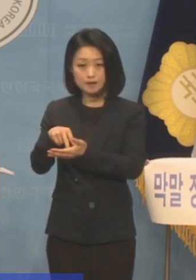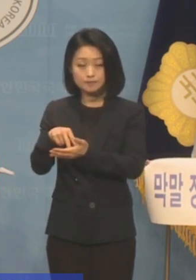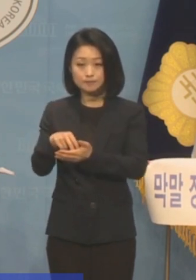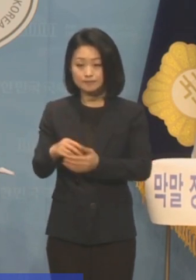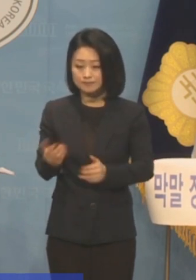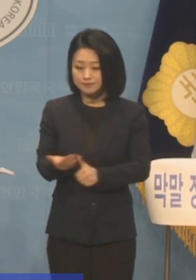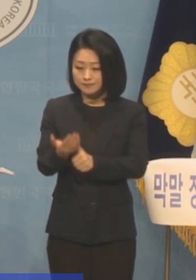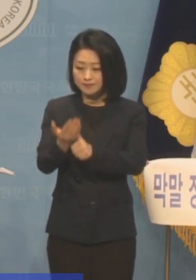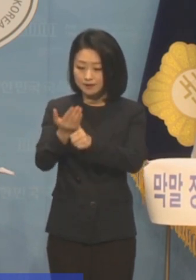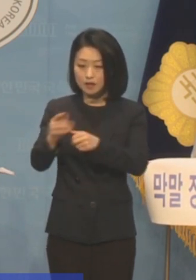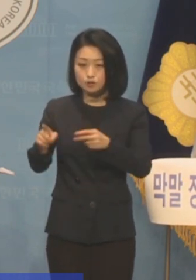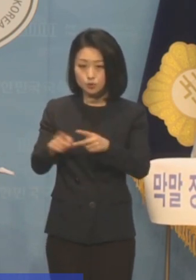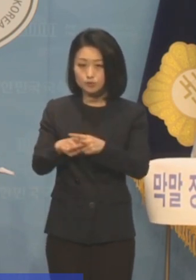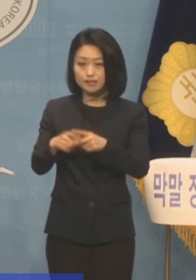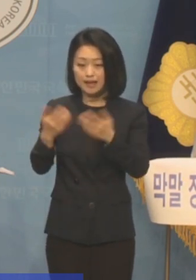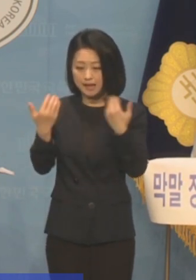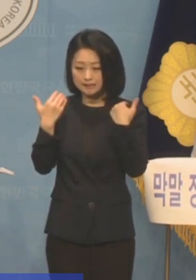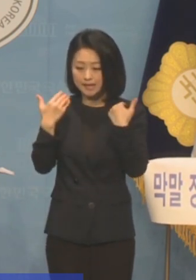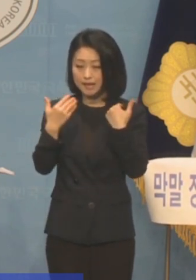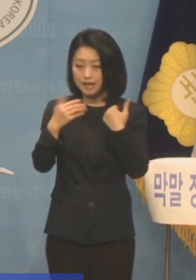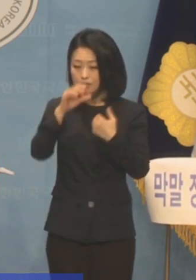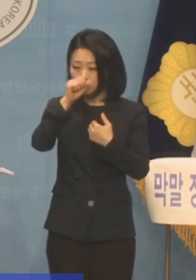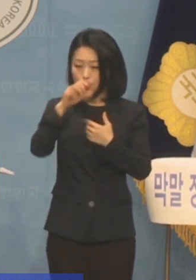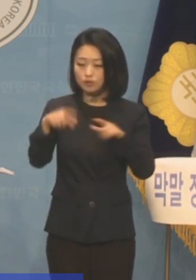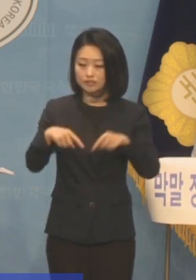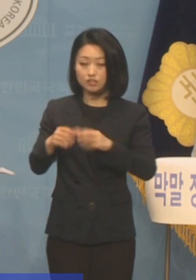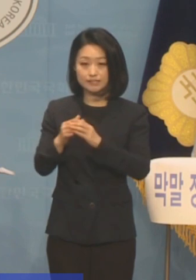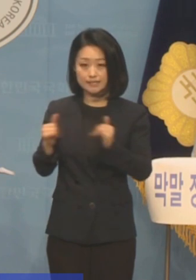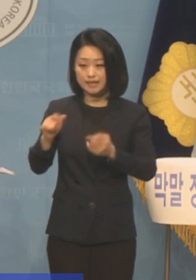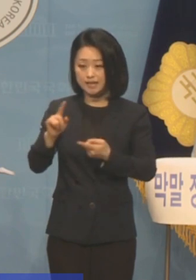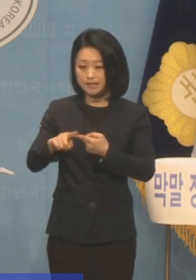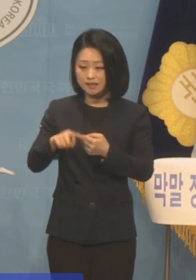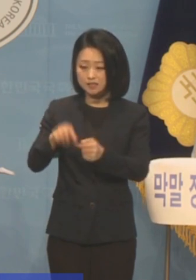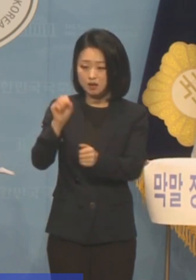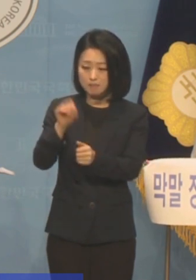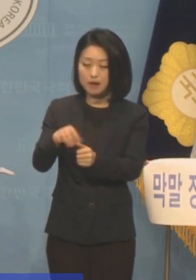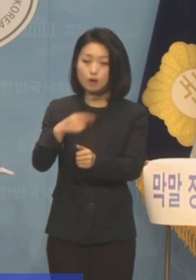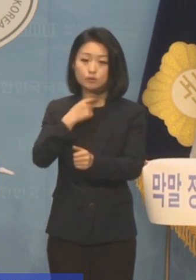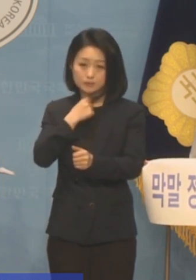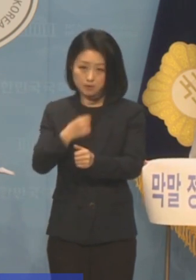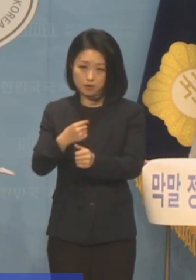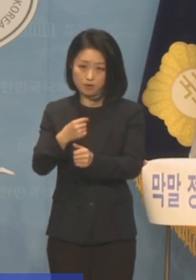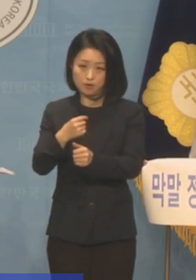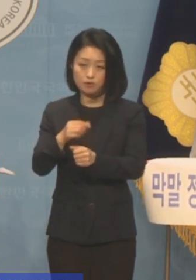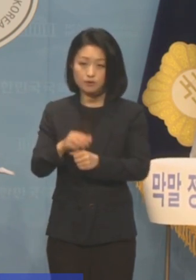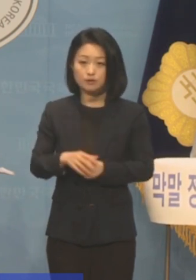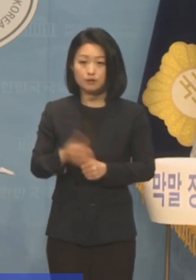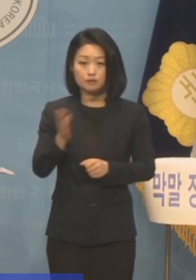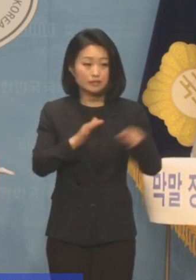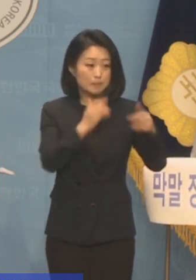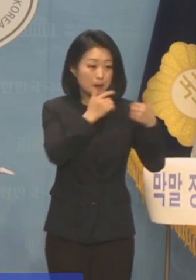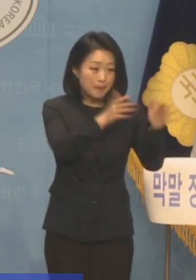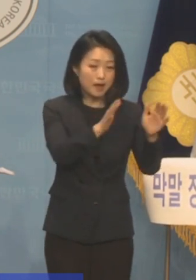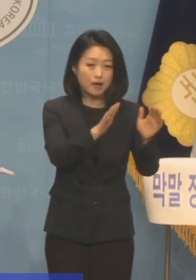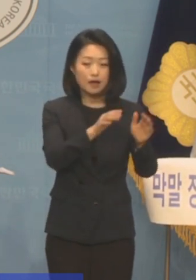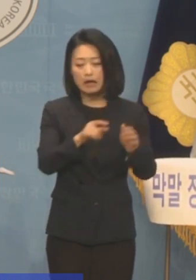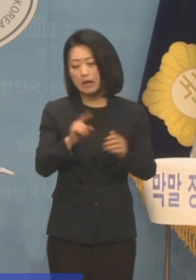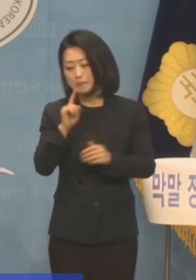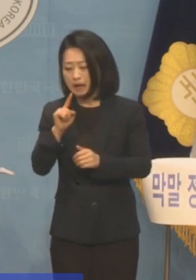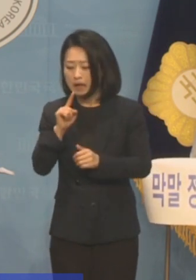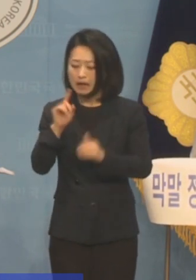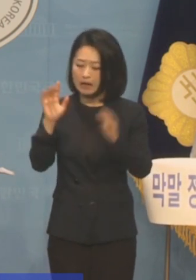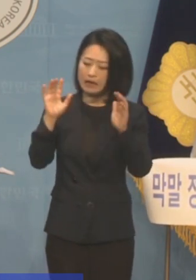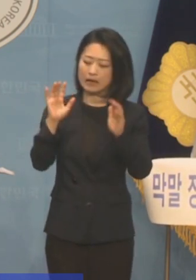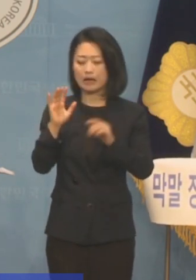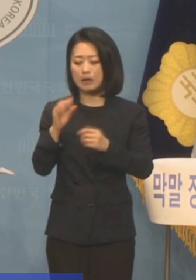자라나는 초등학생들에게지 정치인들에 대하여 어떤 말을 해 줄 것인가를 생각하면 암담합니다 김준혁